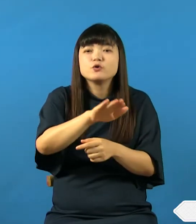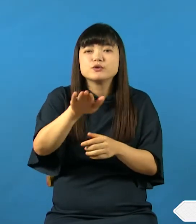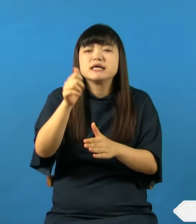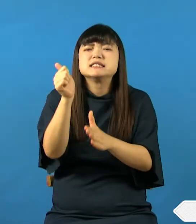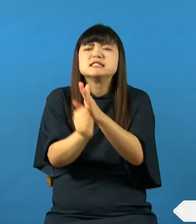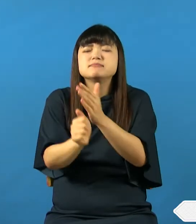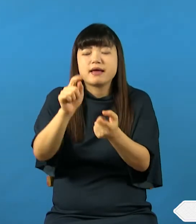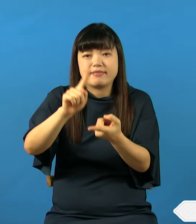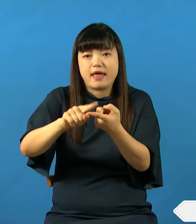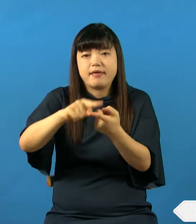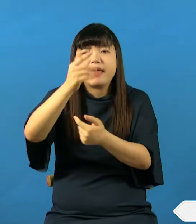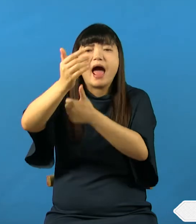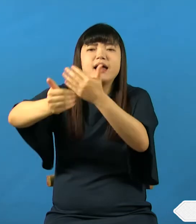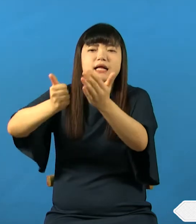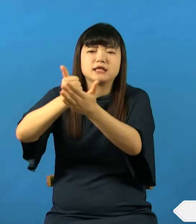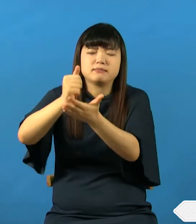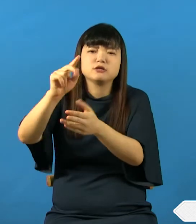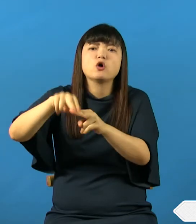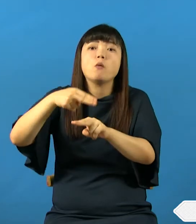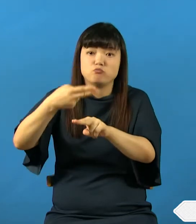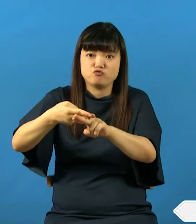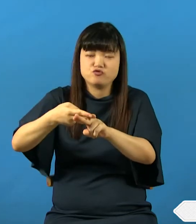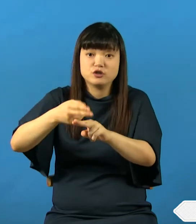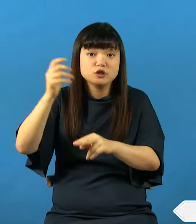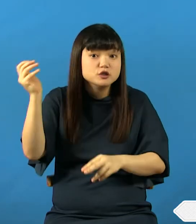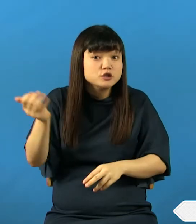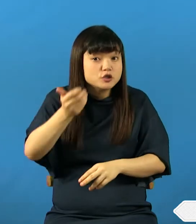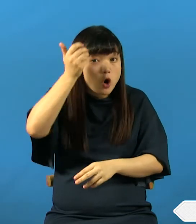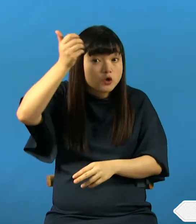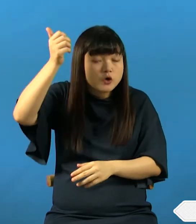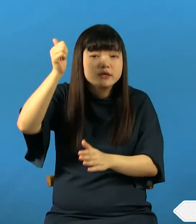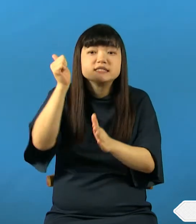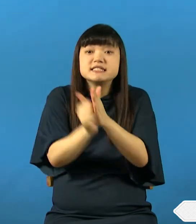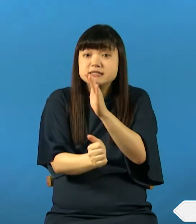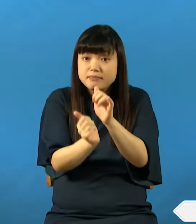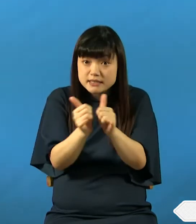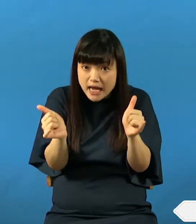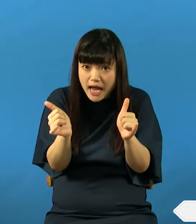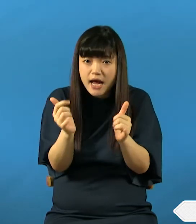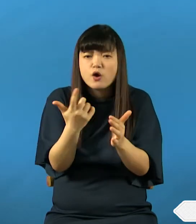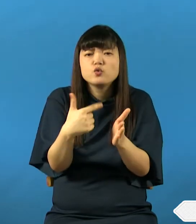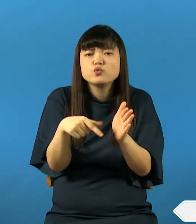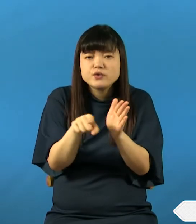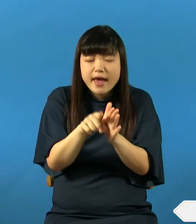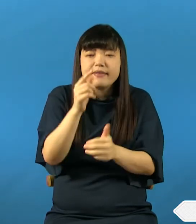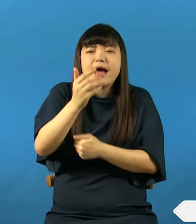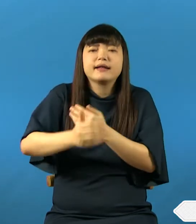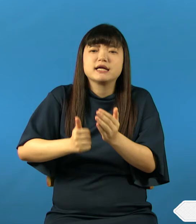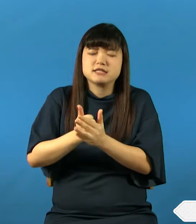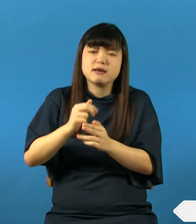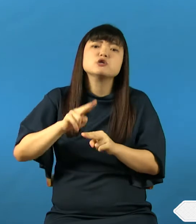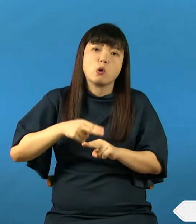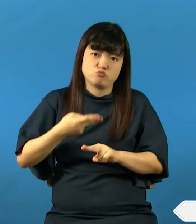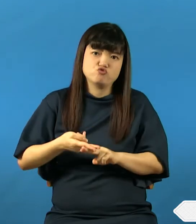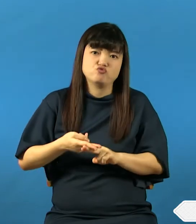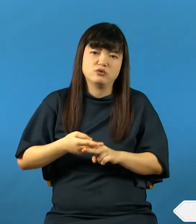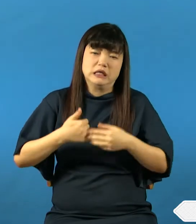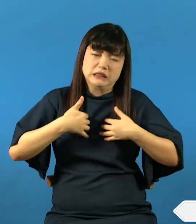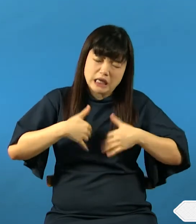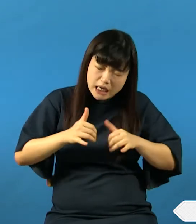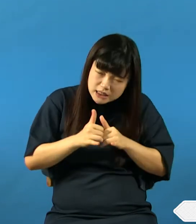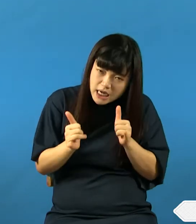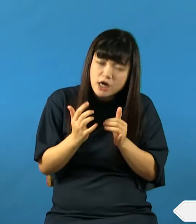대한 하나님의 선물이다, 그렇게 말했습니다. 성령은 실패자를 위한 하나님의